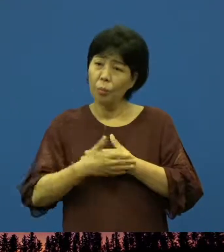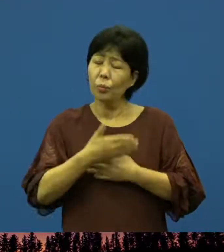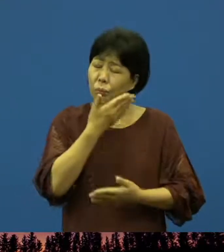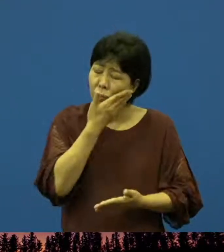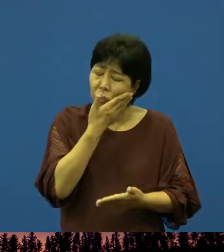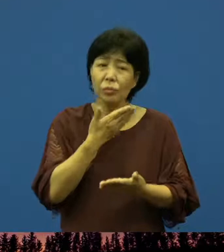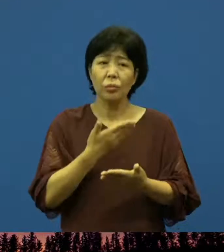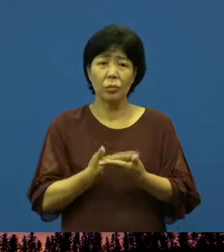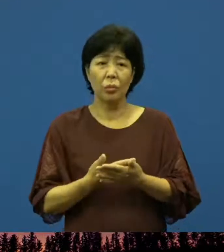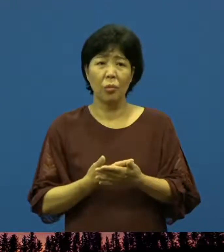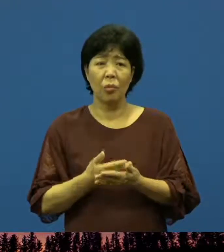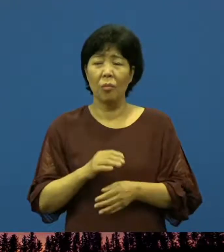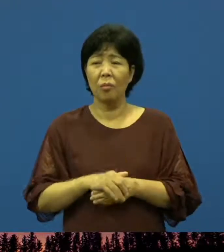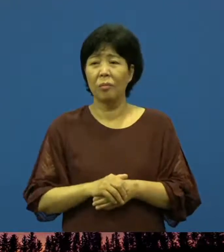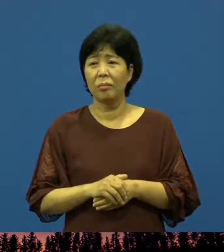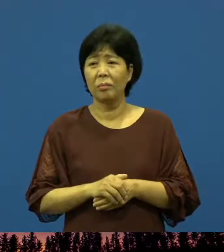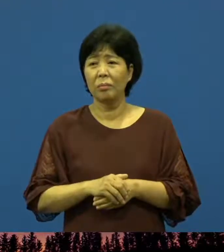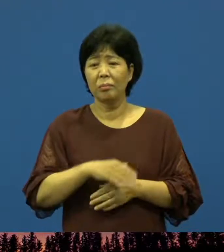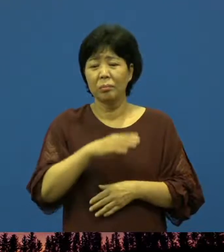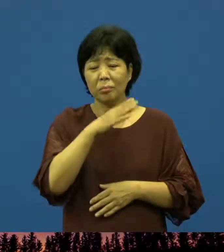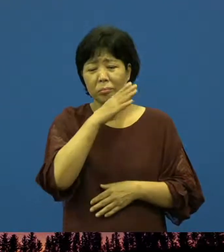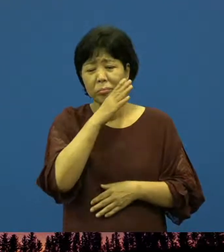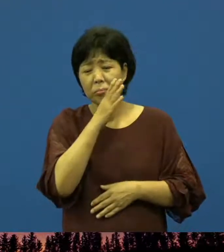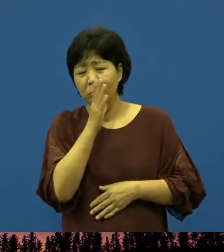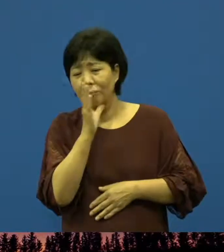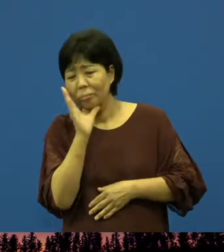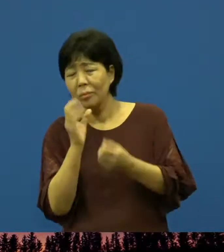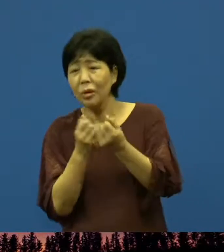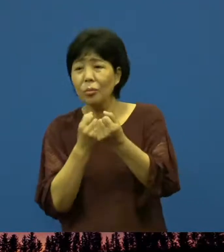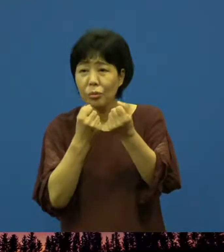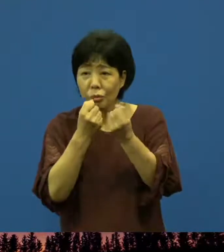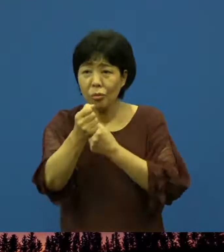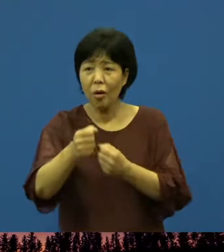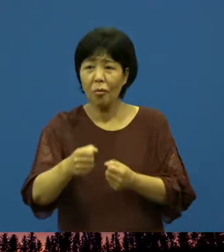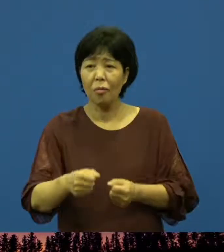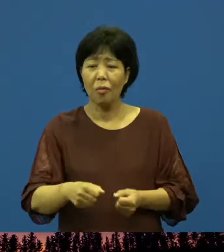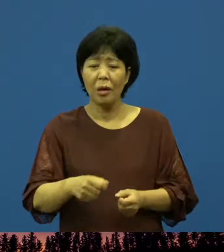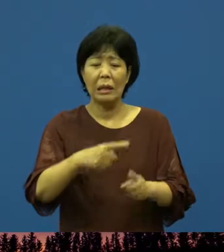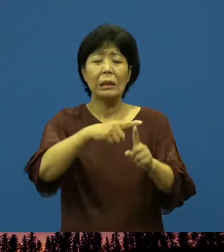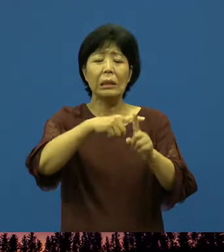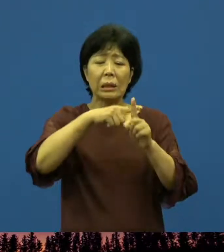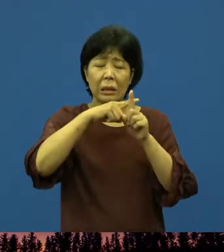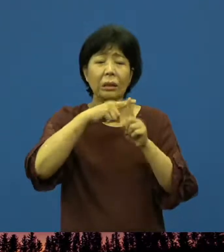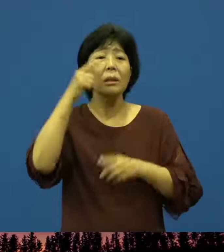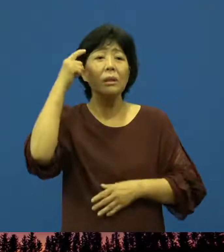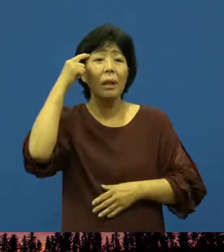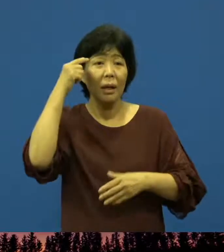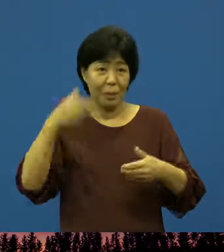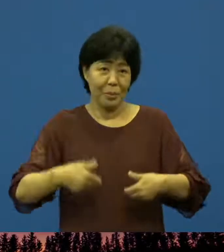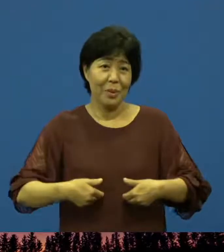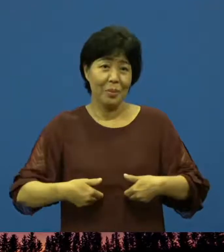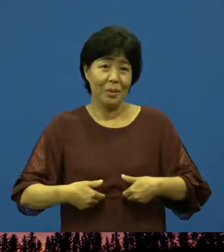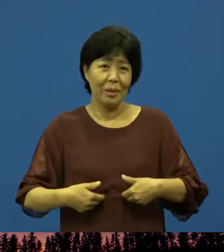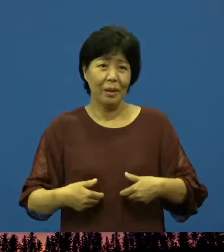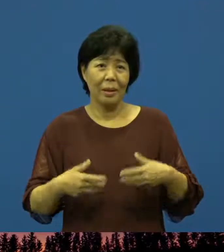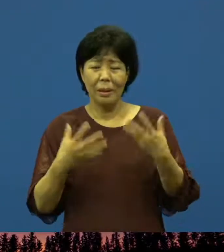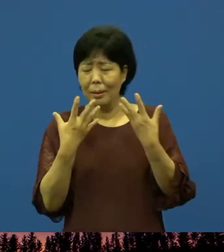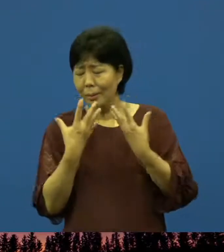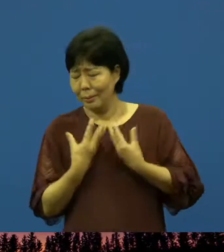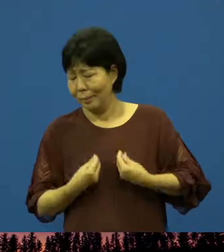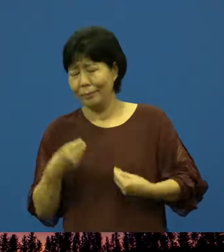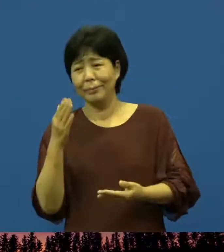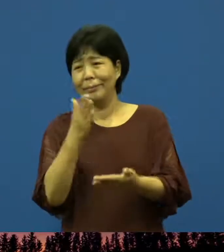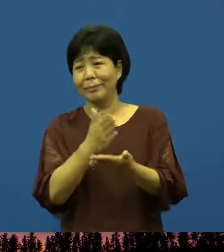대해서도 절망하지 않고 긍정적으로 바라보고. 그래서 고린도후서 4장 16절에 보니까 그러면 우리가 낙심하지